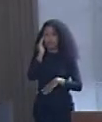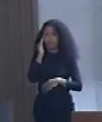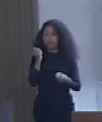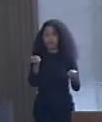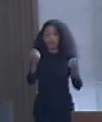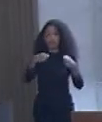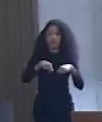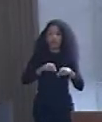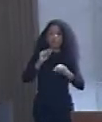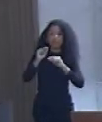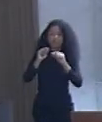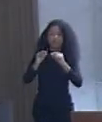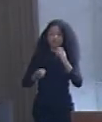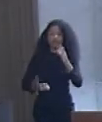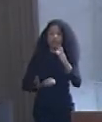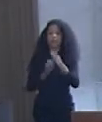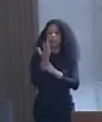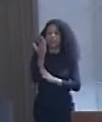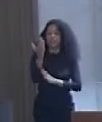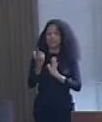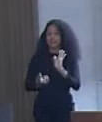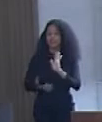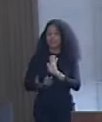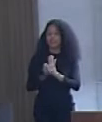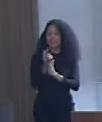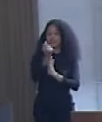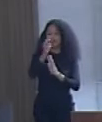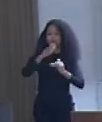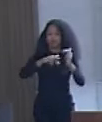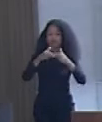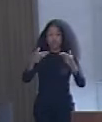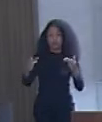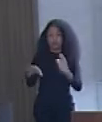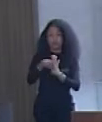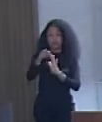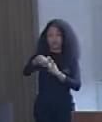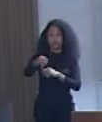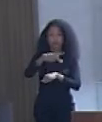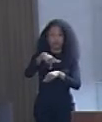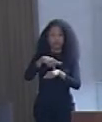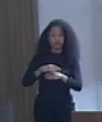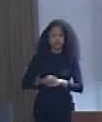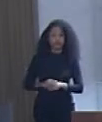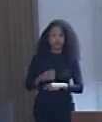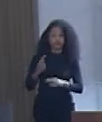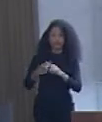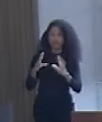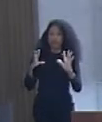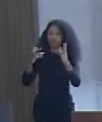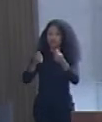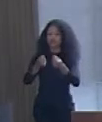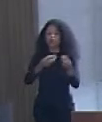é que constrói a riqueza desse país. Porque qualquer coisa que você está vendo aqui,